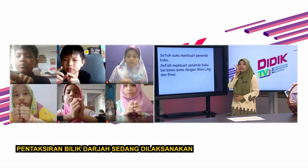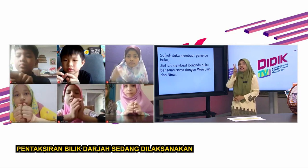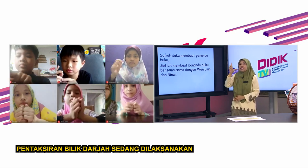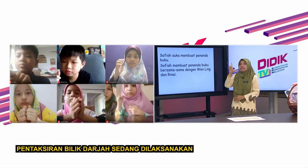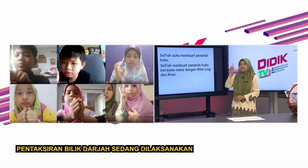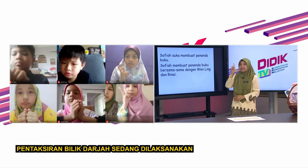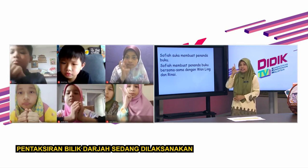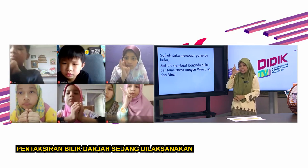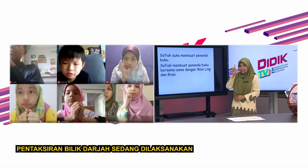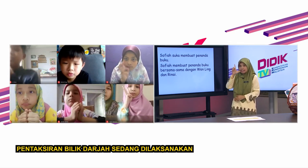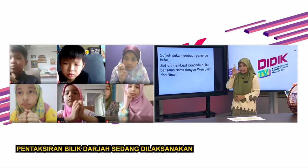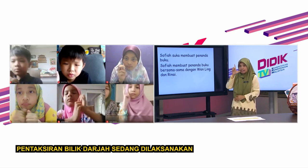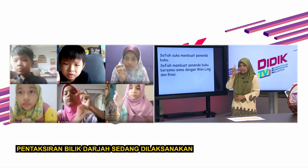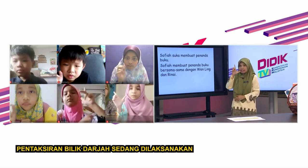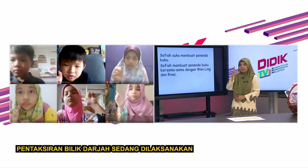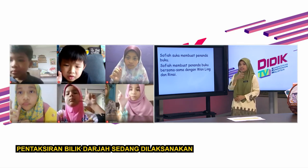Wei Ling